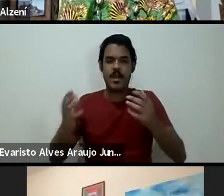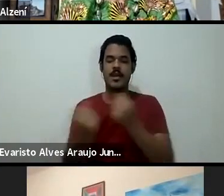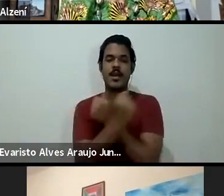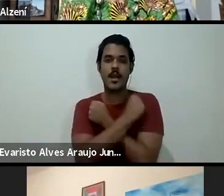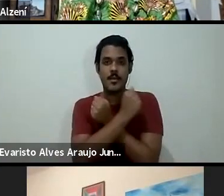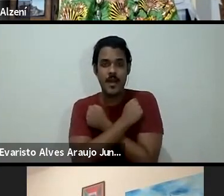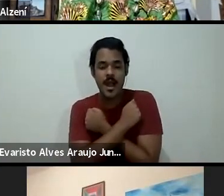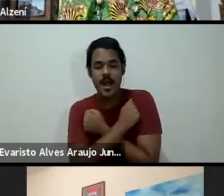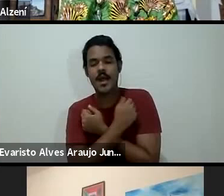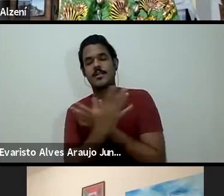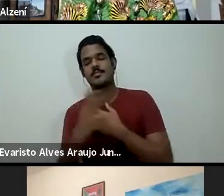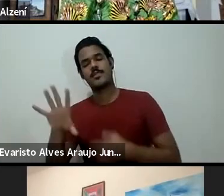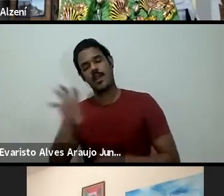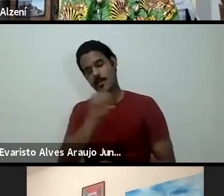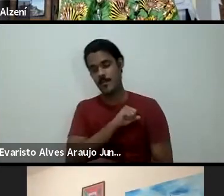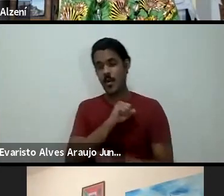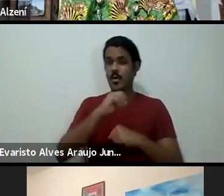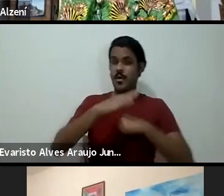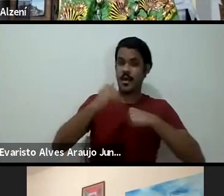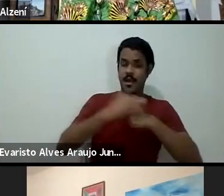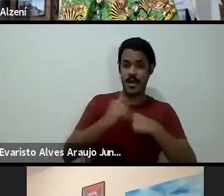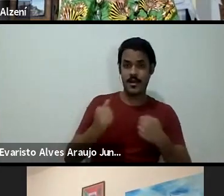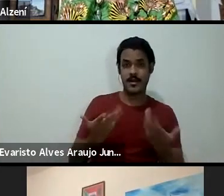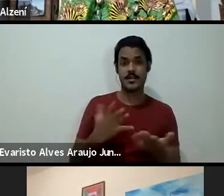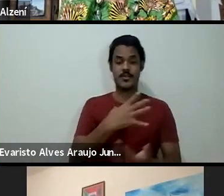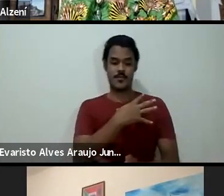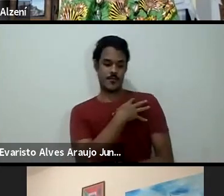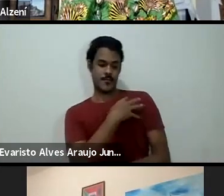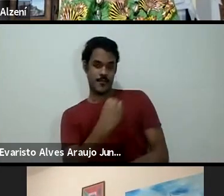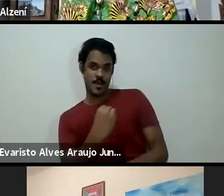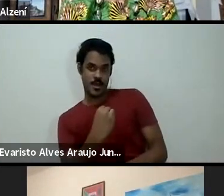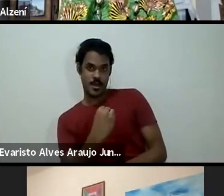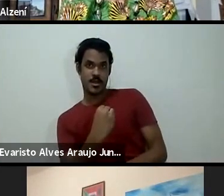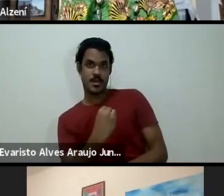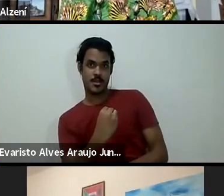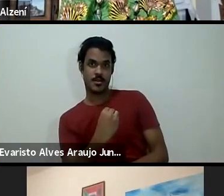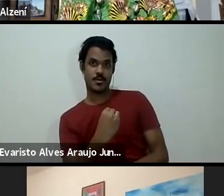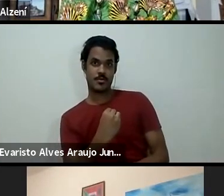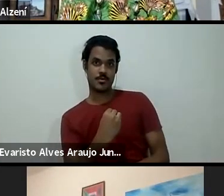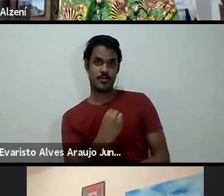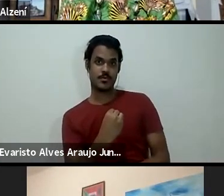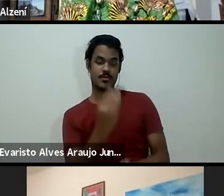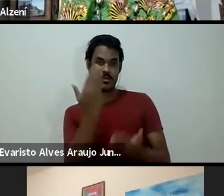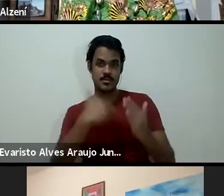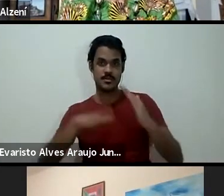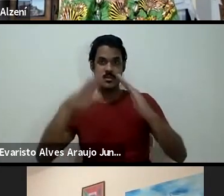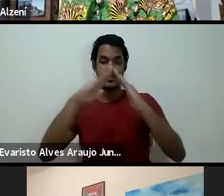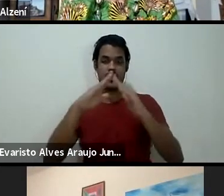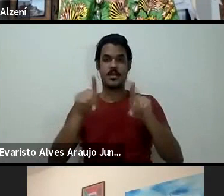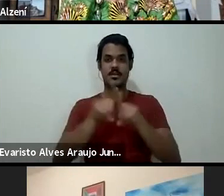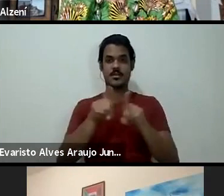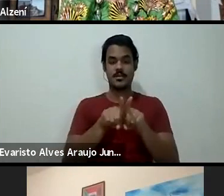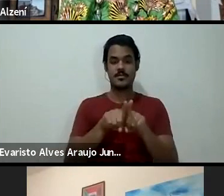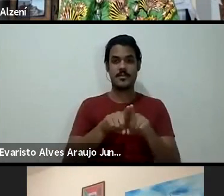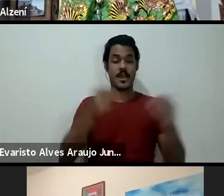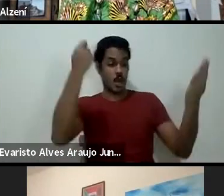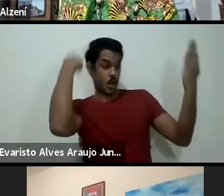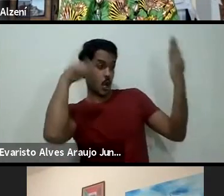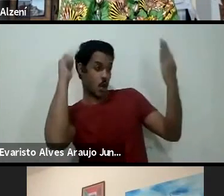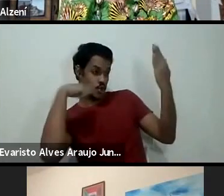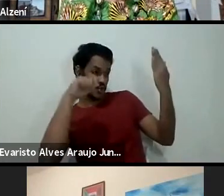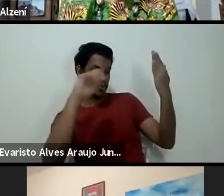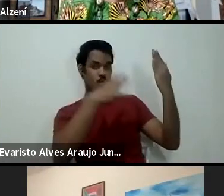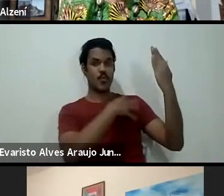nosso amor, nosso carinho. Como filho de santo, também como filho de Oxum, que ela também